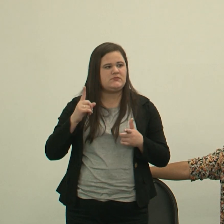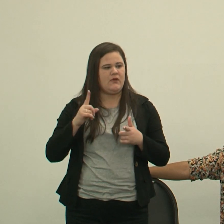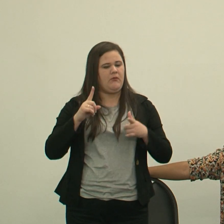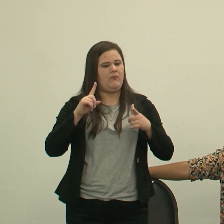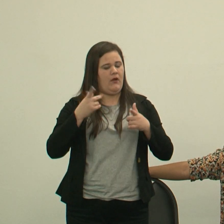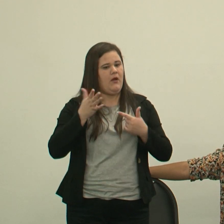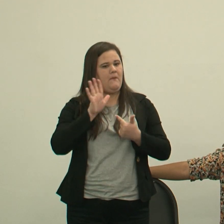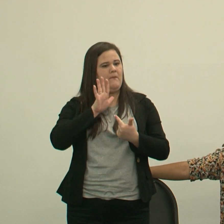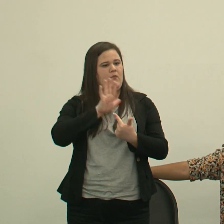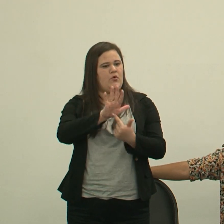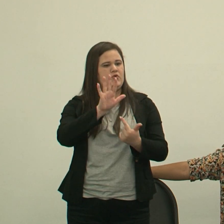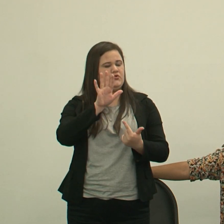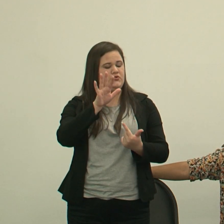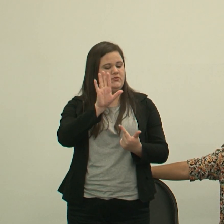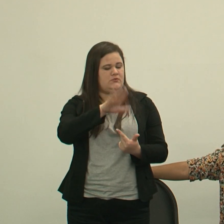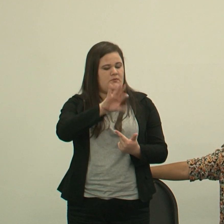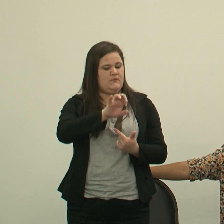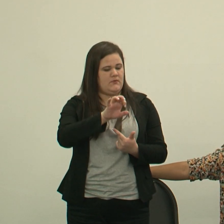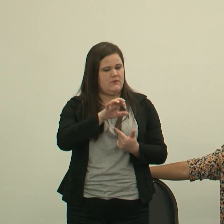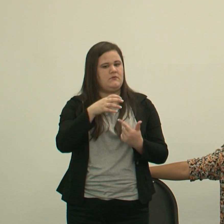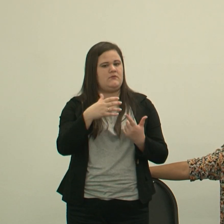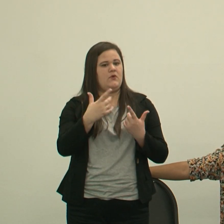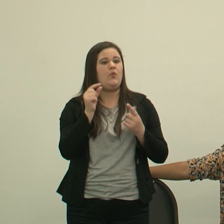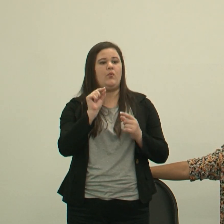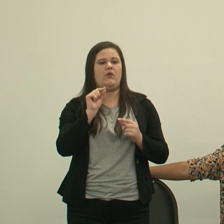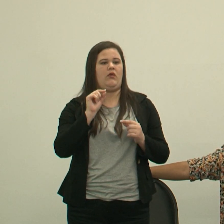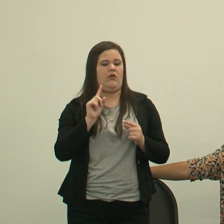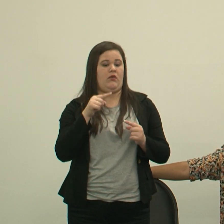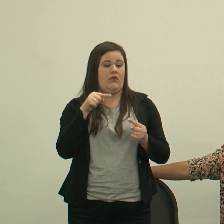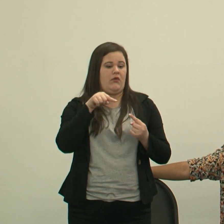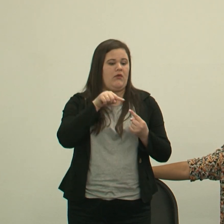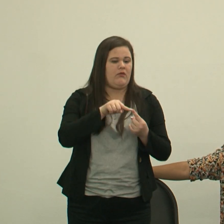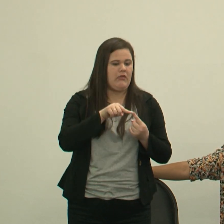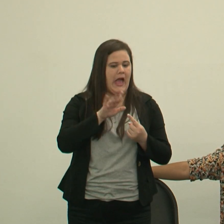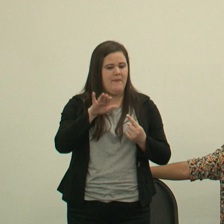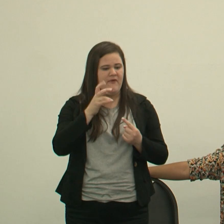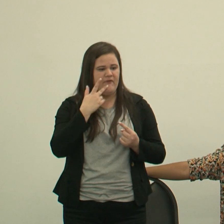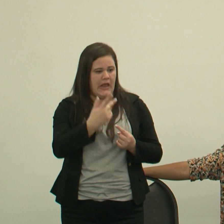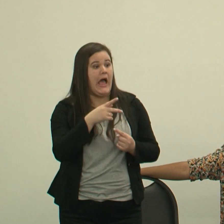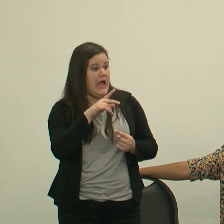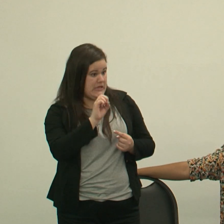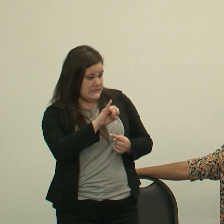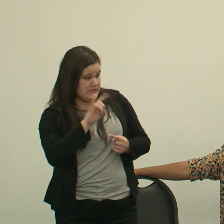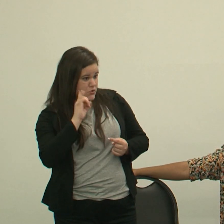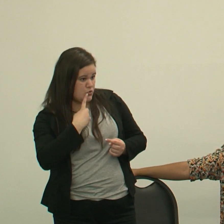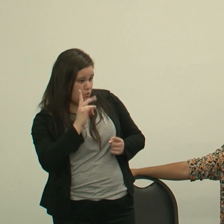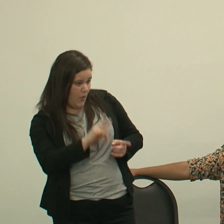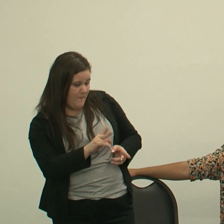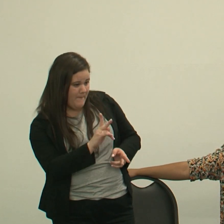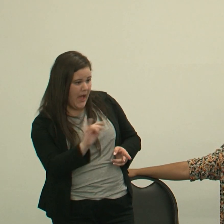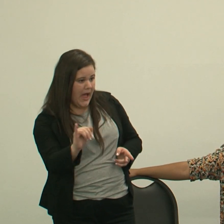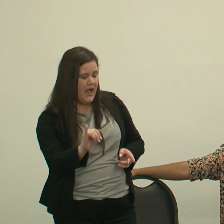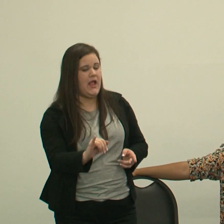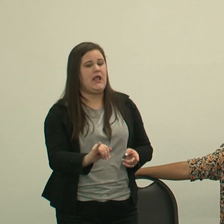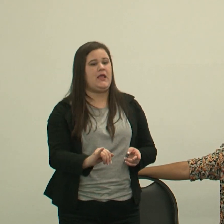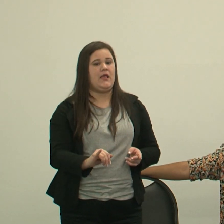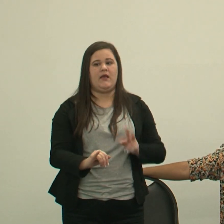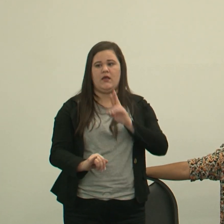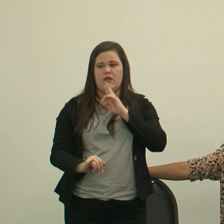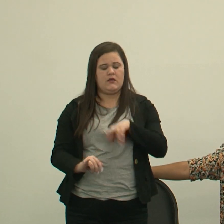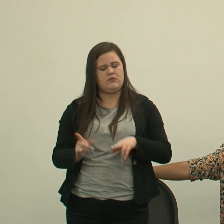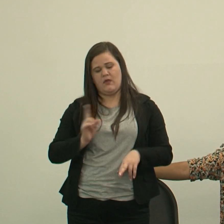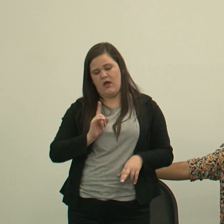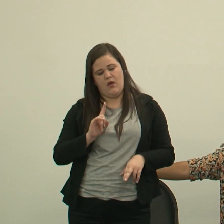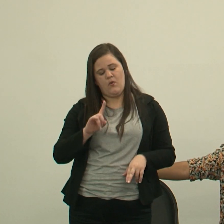mostrando para a mãe, né, do menino onde que ela está querendo chegar. E aí a mãe mesmo conclui, se ele é surdo igual o pai dele, e aí, não, ele